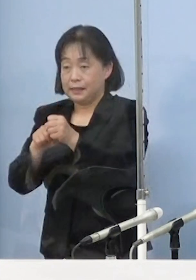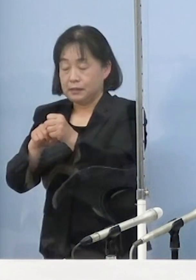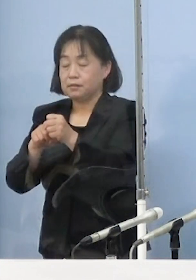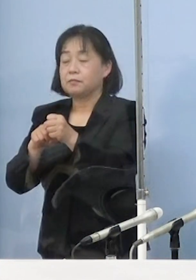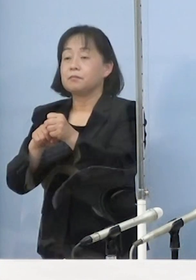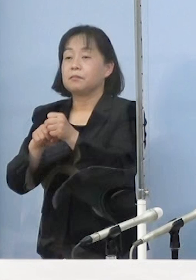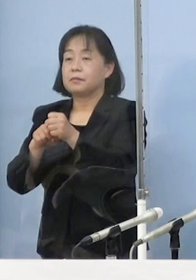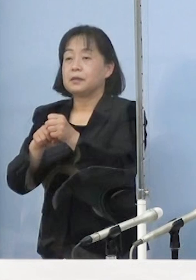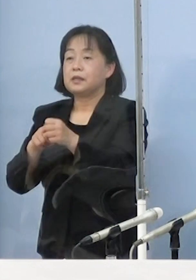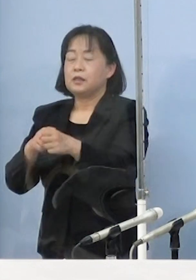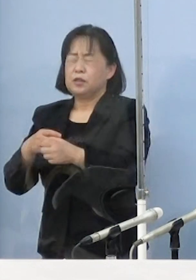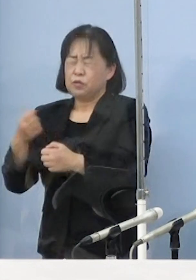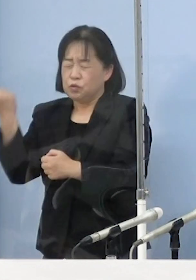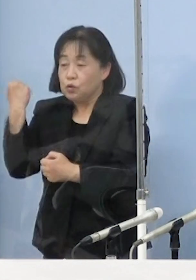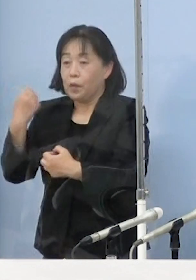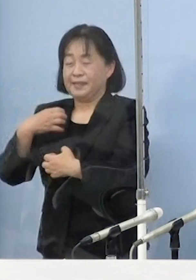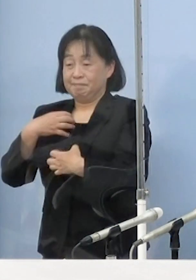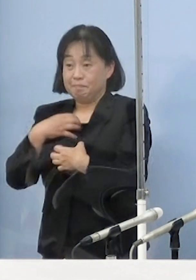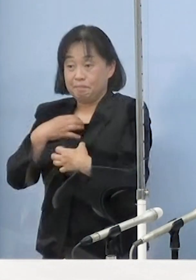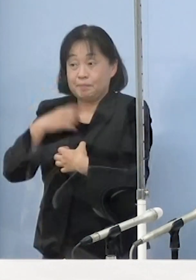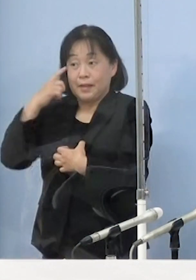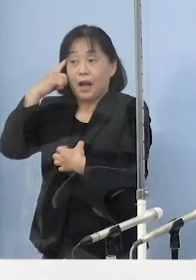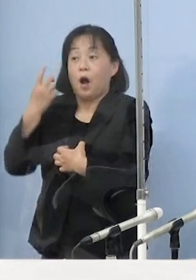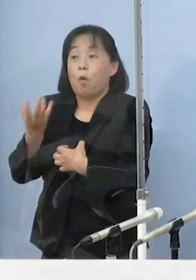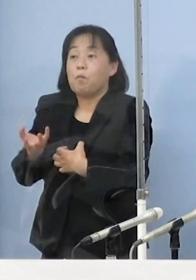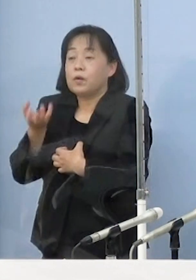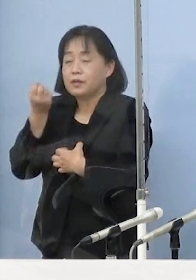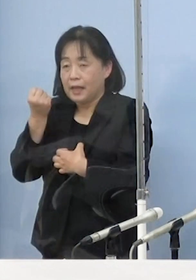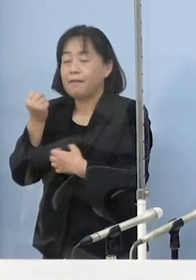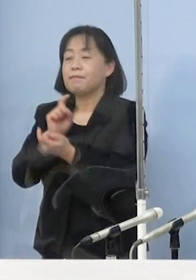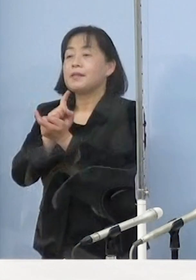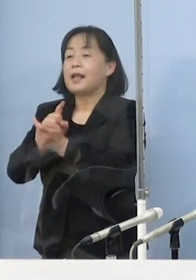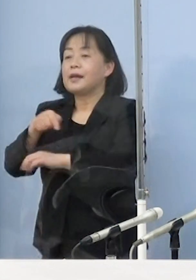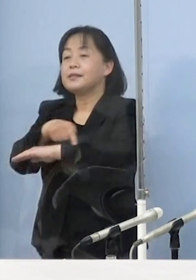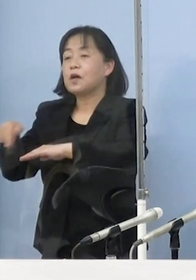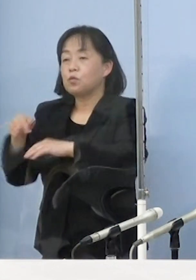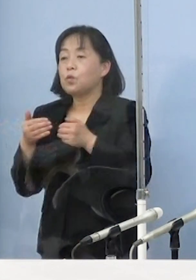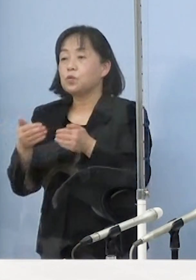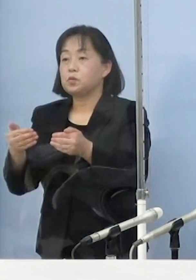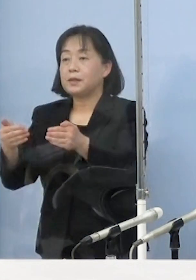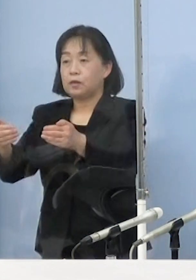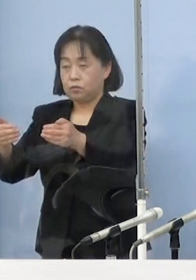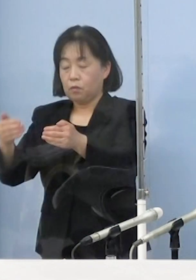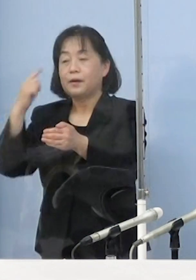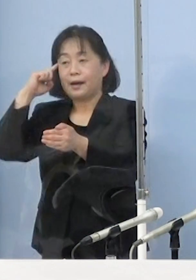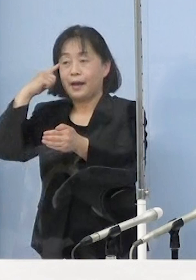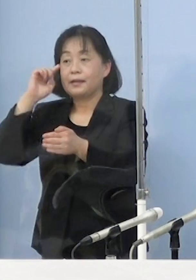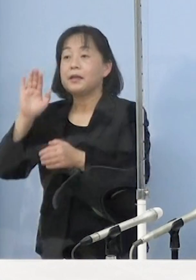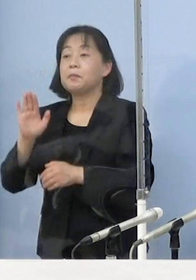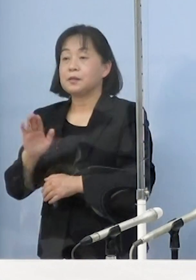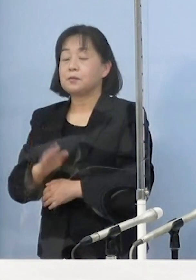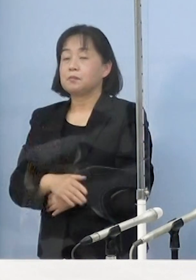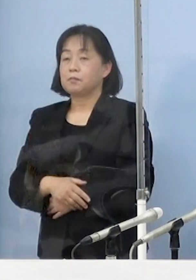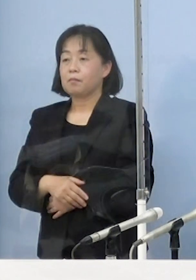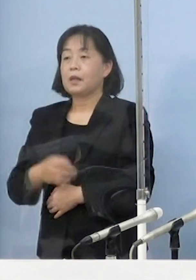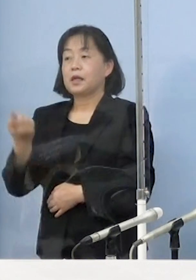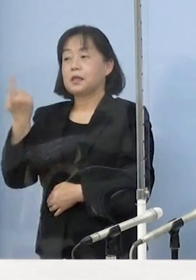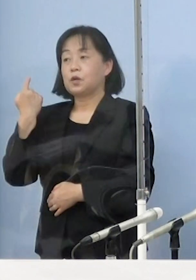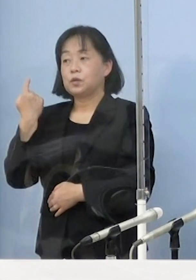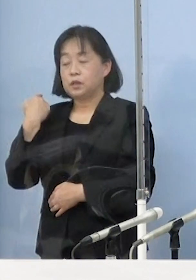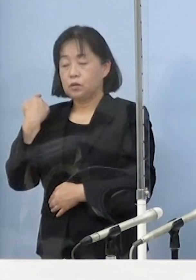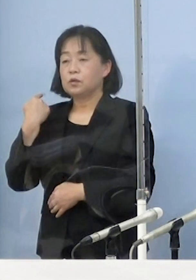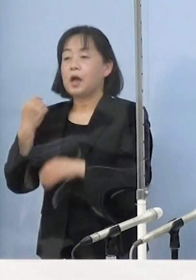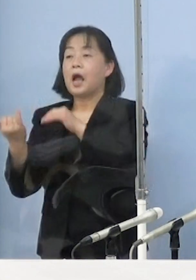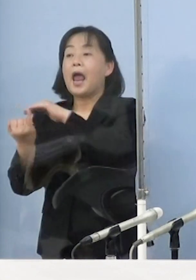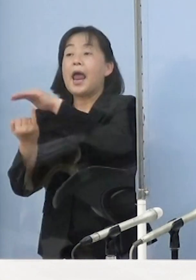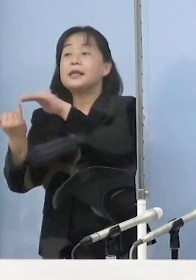き強い危機感を持って対策を進めてまいりたいと考えております。そして昨日で愛